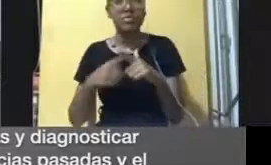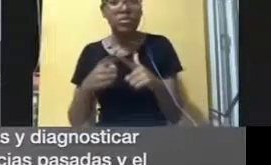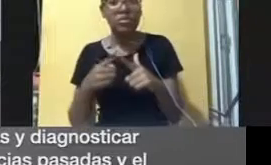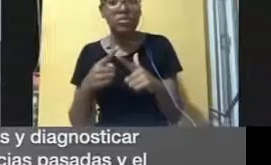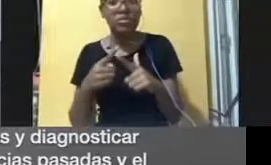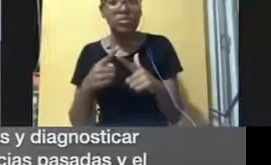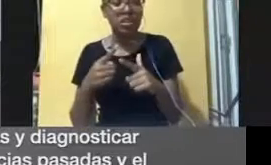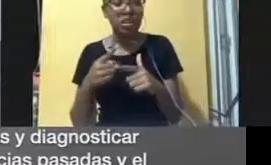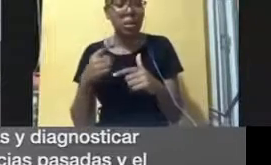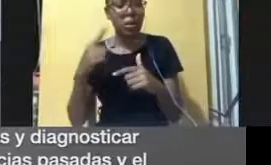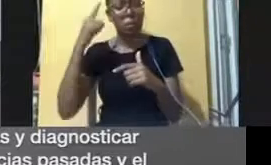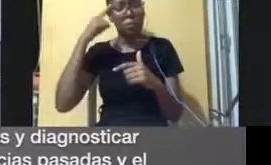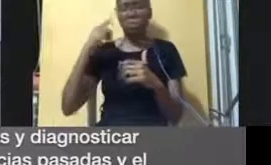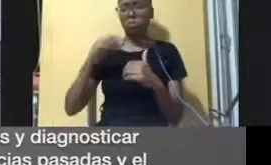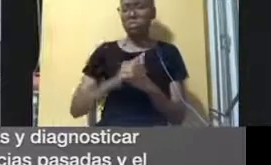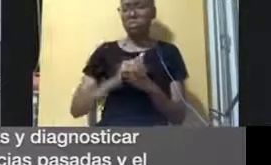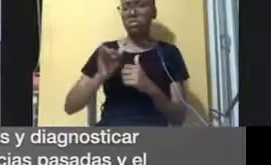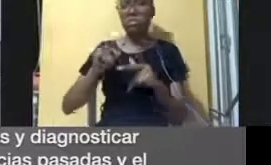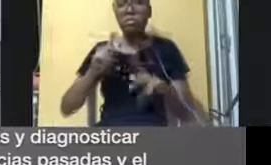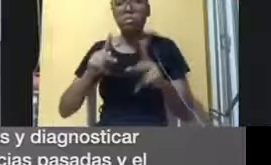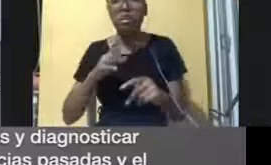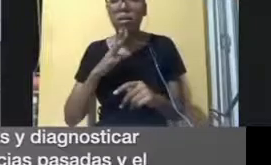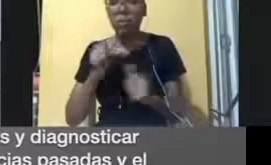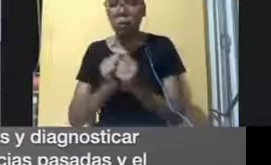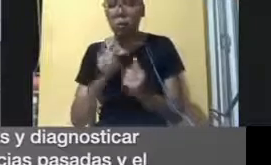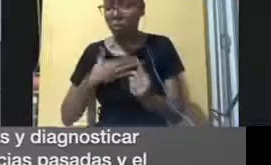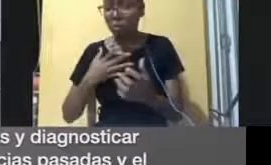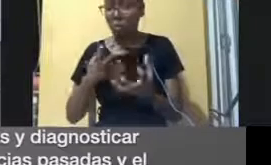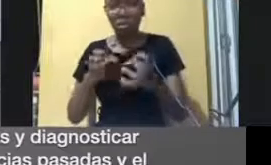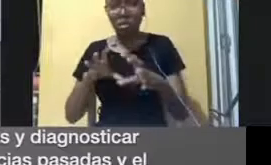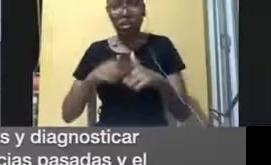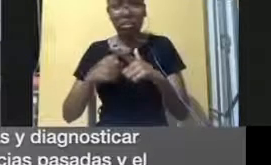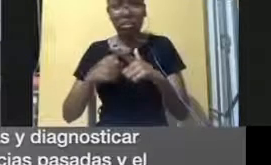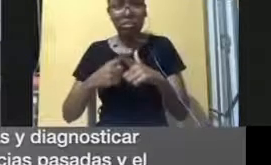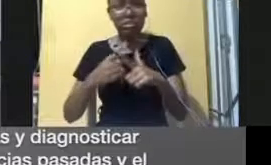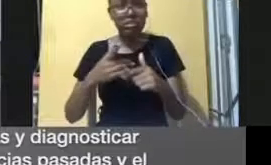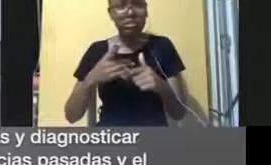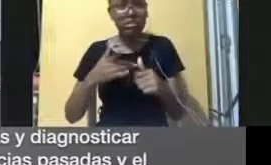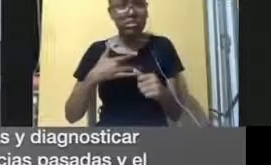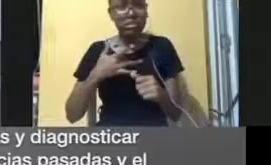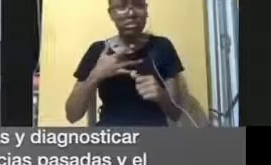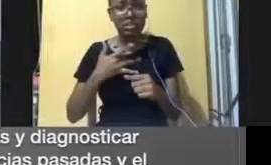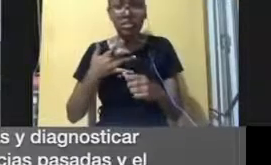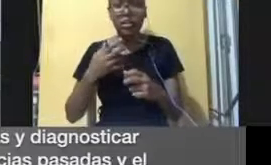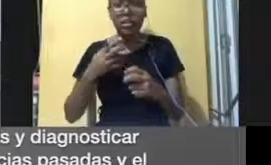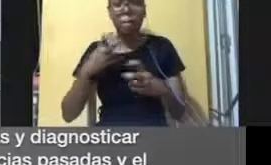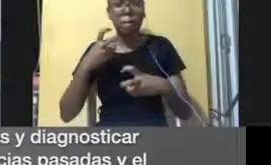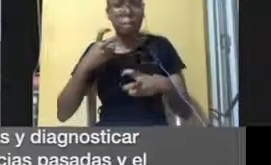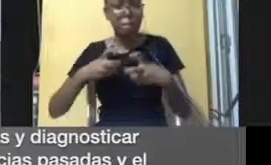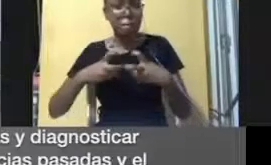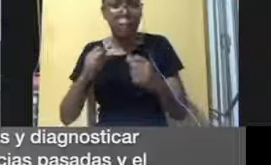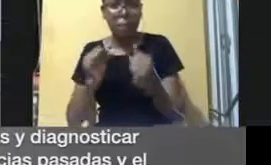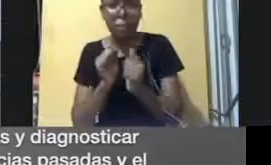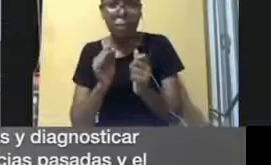Bueno, ya se acabó. Entonces tienen traumas con las personas oyentes y pueden, a